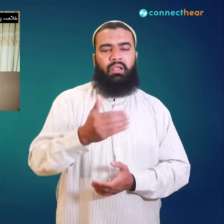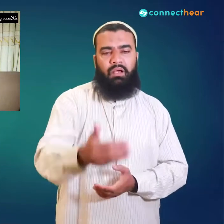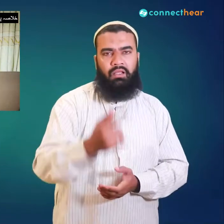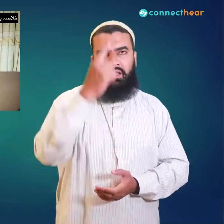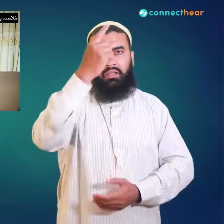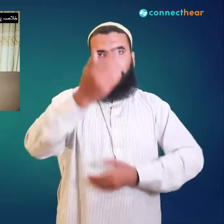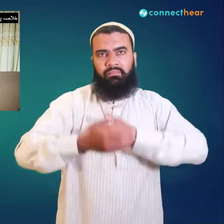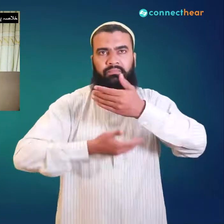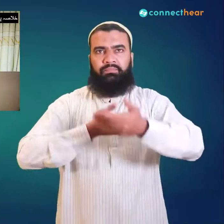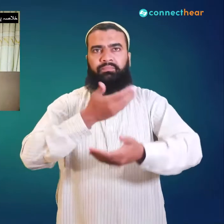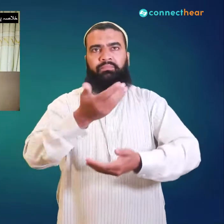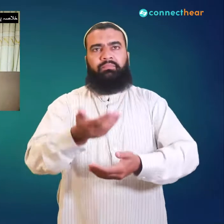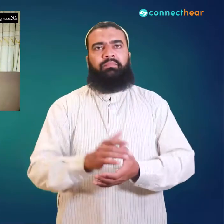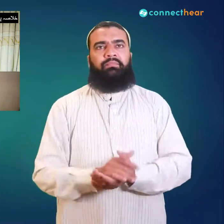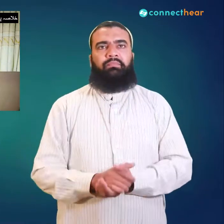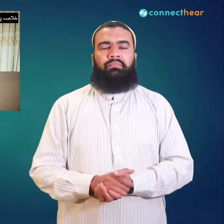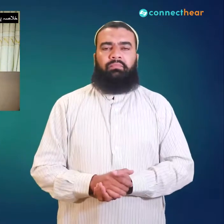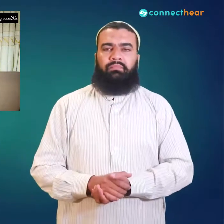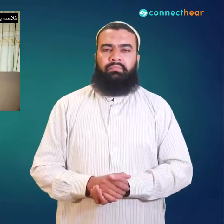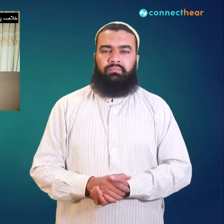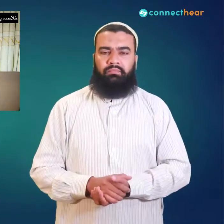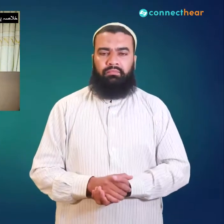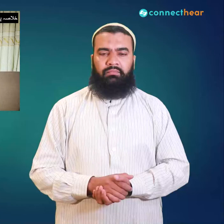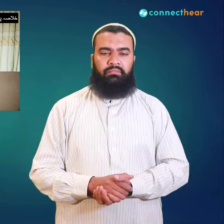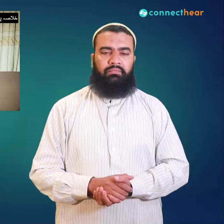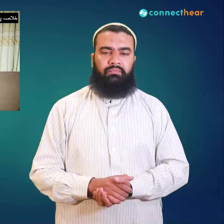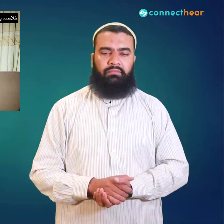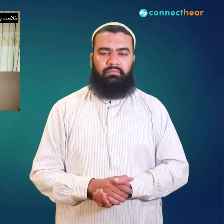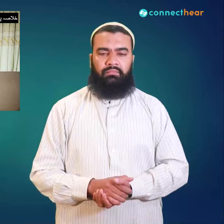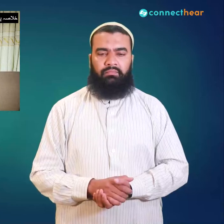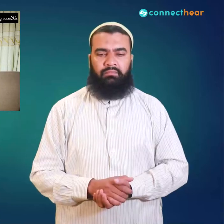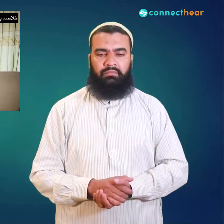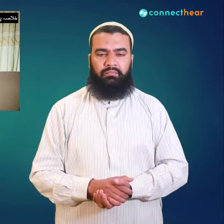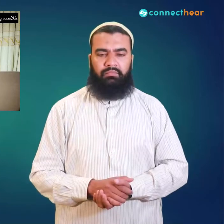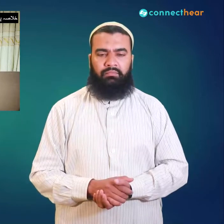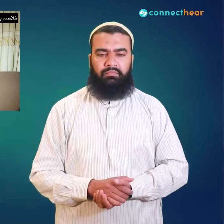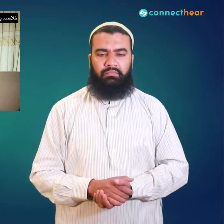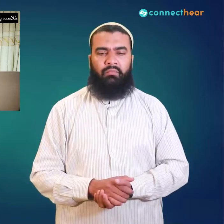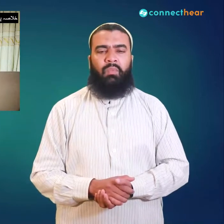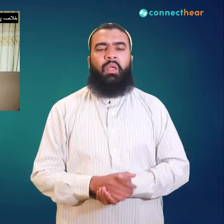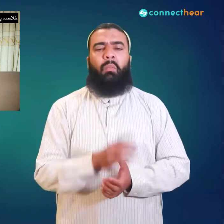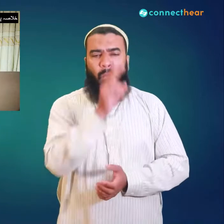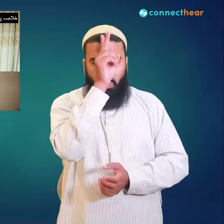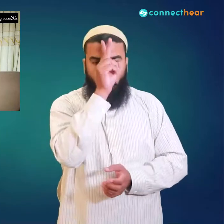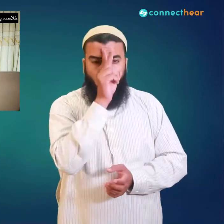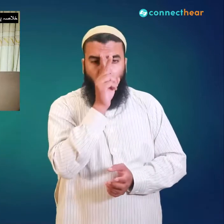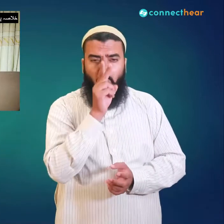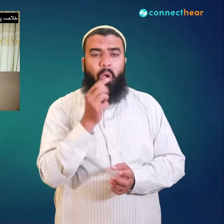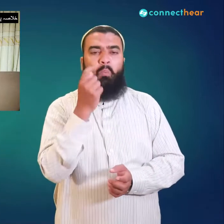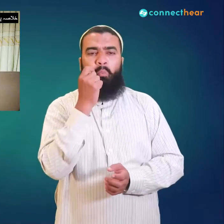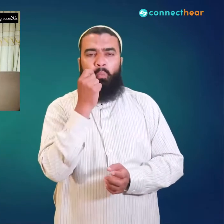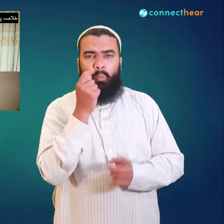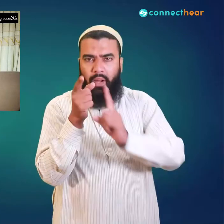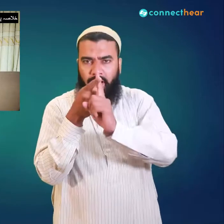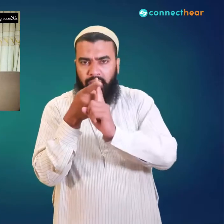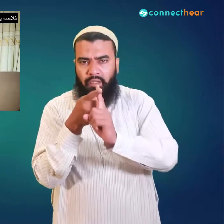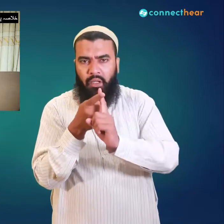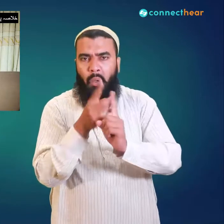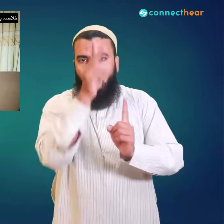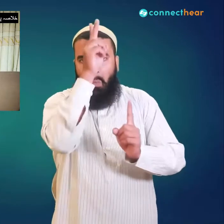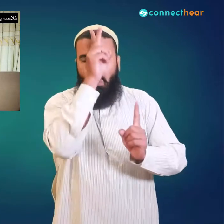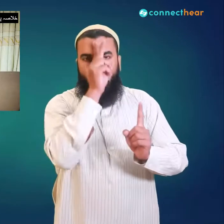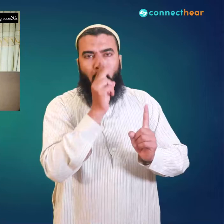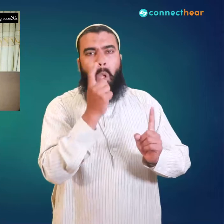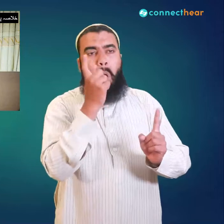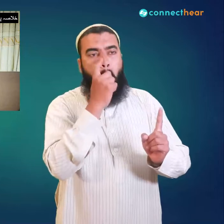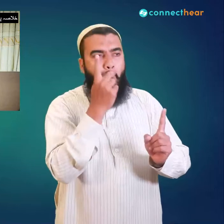15، آیت نمبر 67، المنافقون والمنافقات۔ منافق مرد، منافق عورتیں، فرمایا یہ ایک دوسرے کے دوست